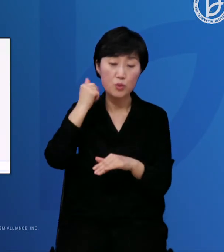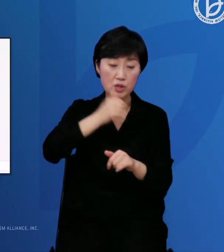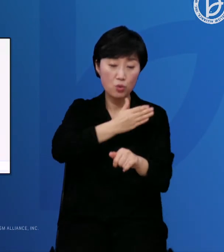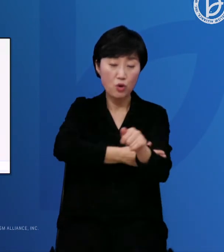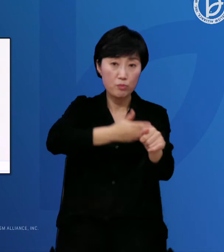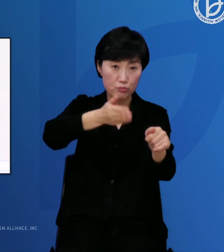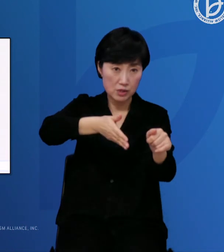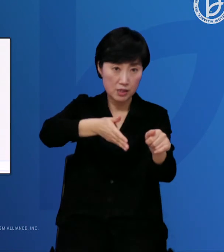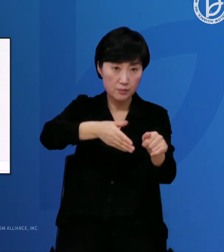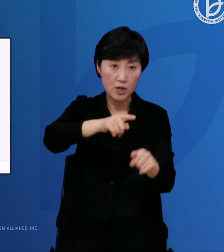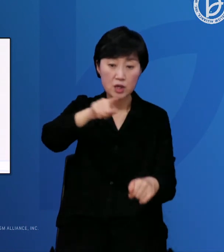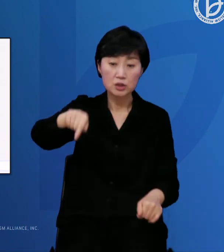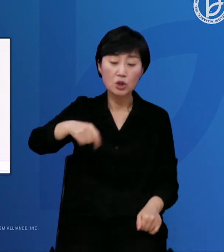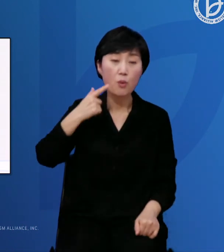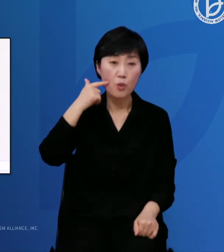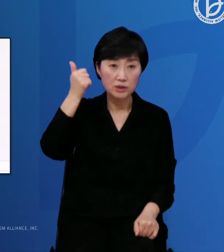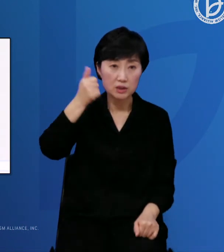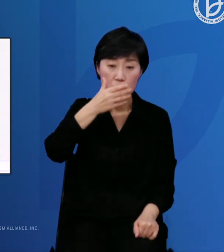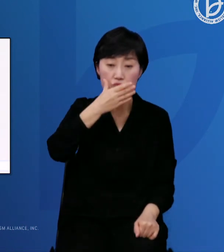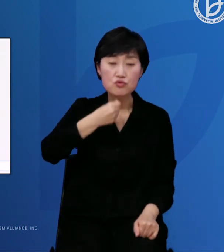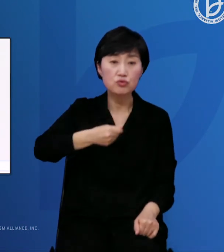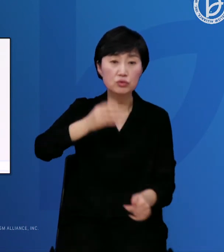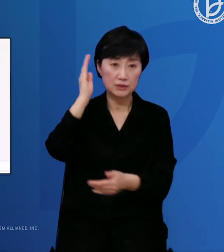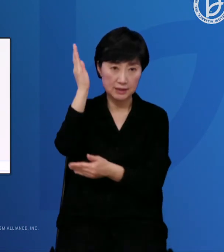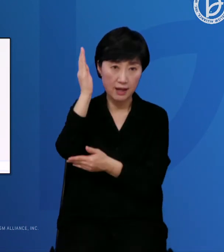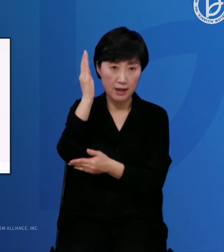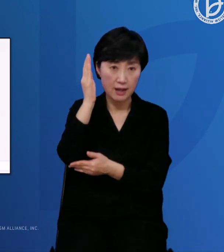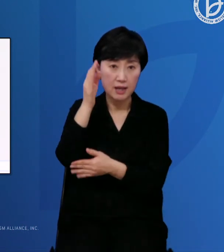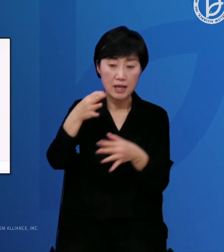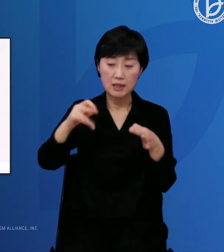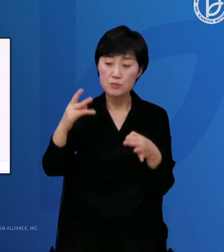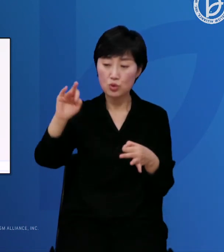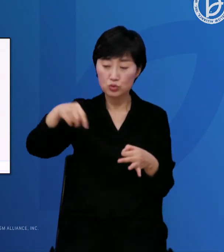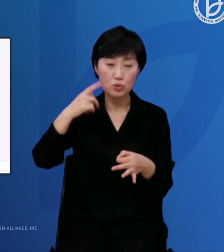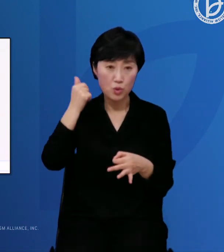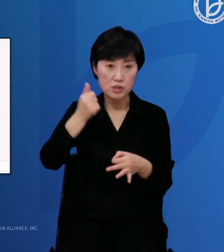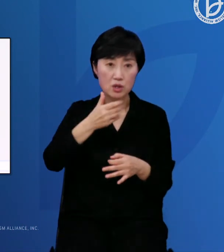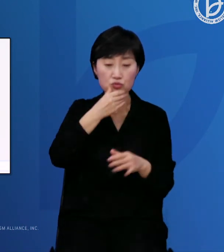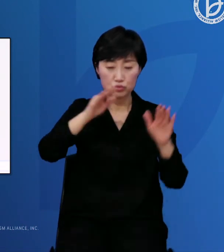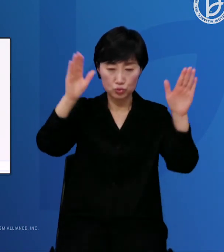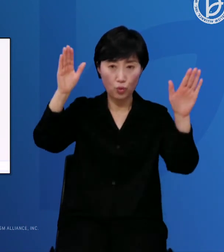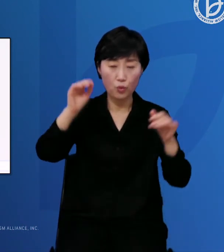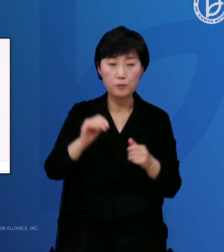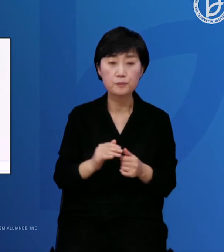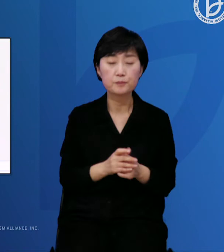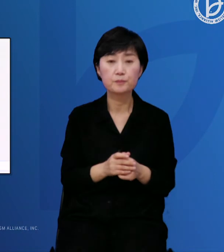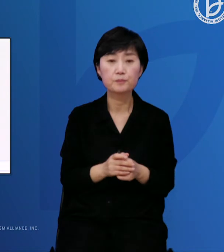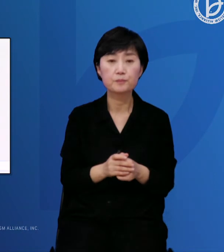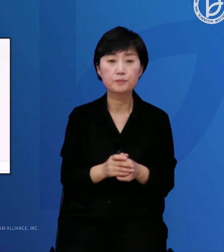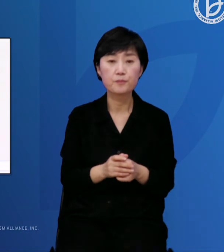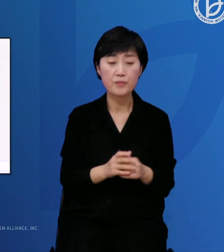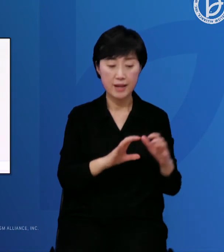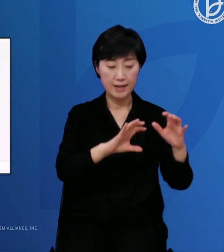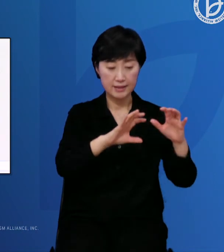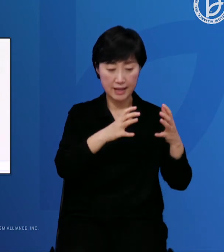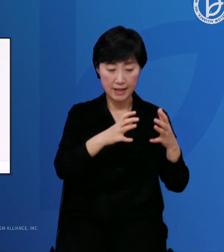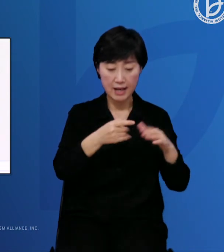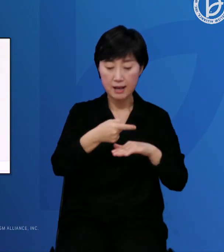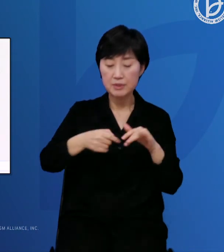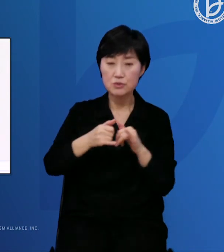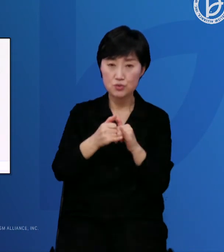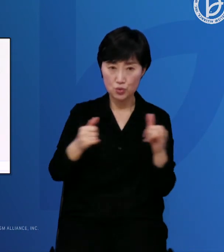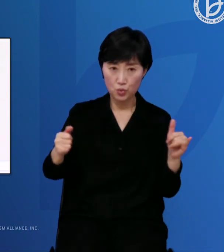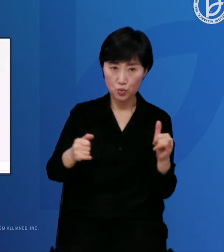권면, 정은주 목사가 축사, 김송수 목사가 축도합니다. 또 나라와 민족,